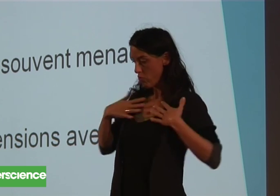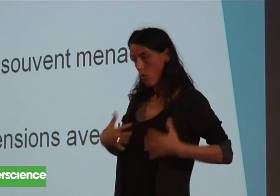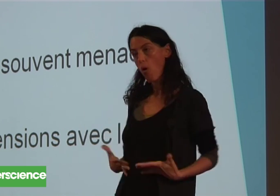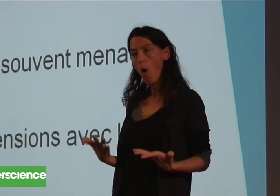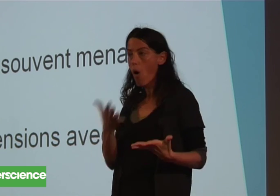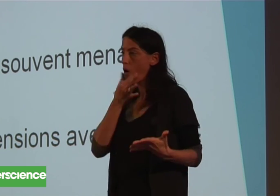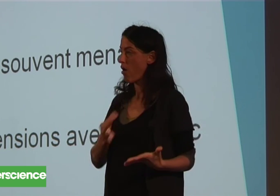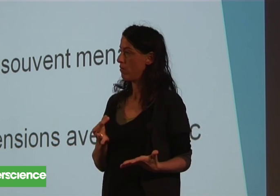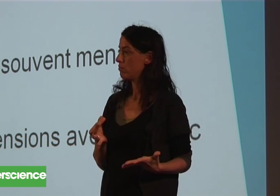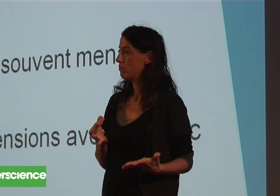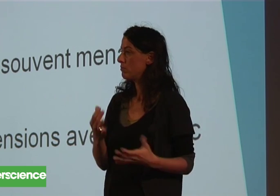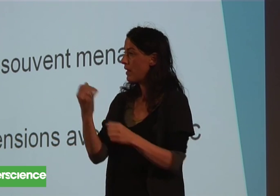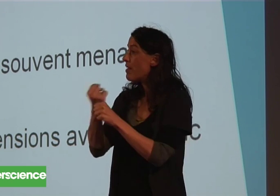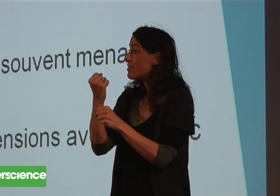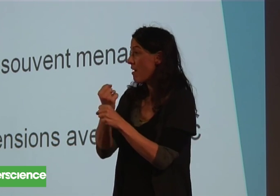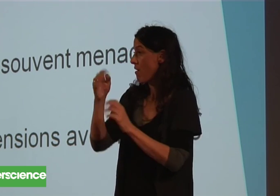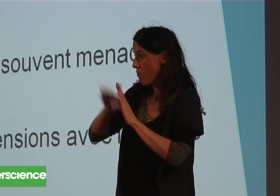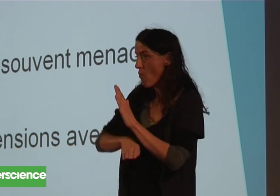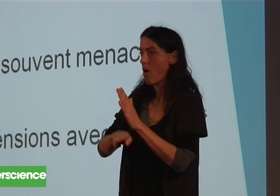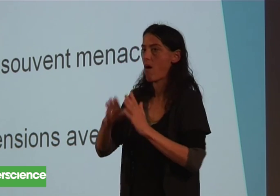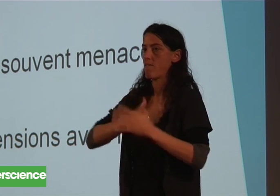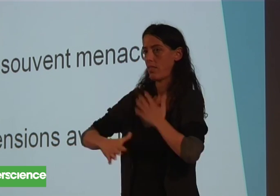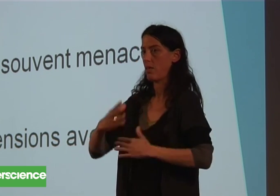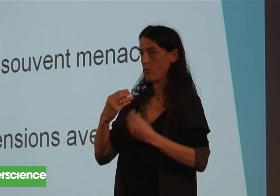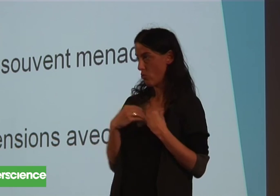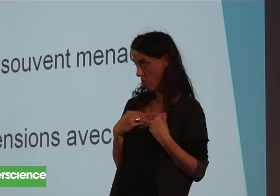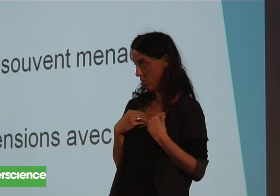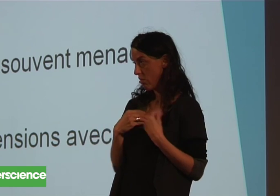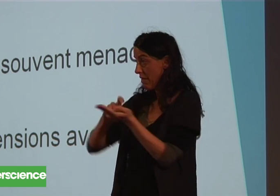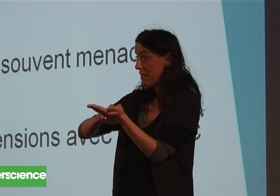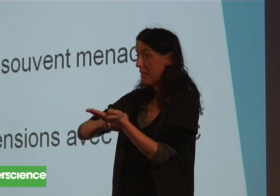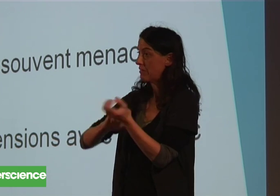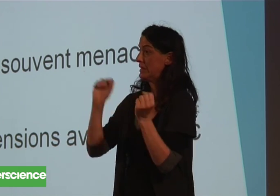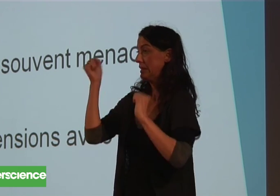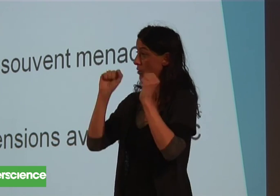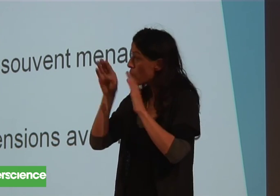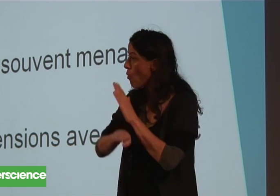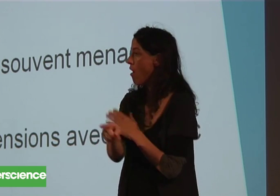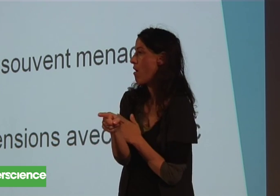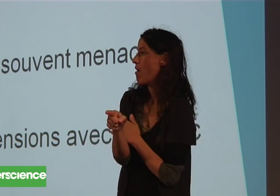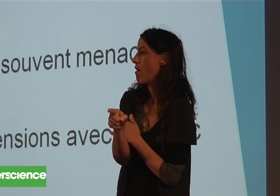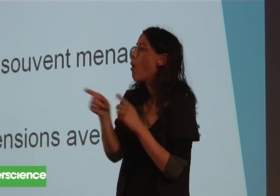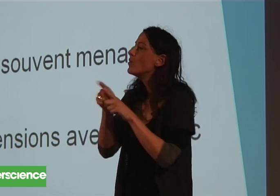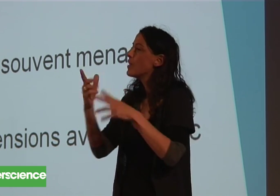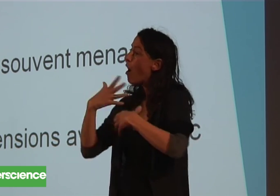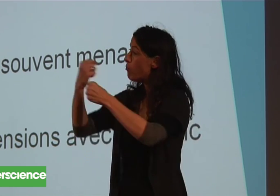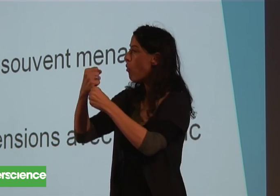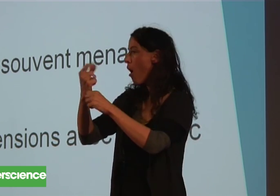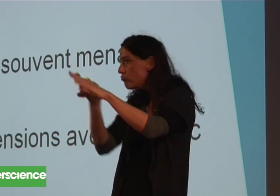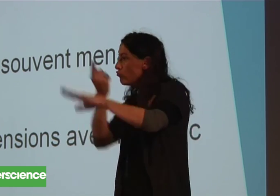un travail moins fatigant nerveusement ou physiquement, une sécurité d'emploi qui est moins souvent menacée et moins de situations